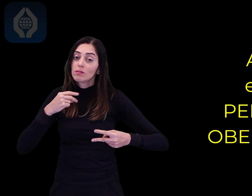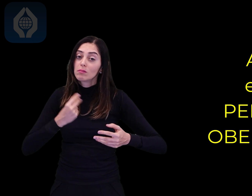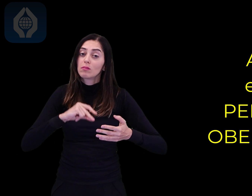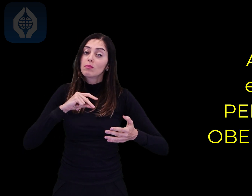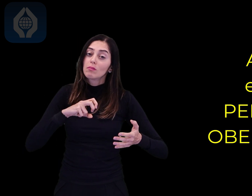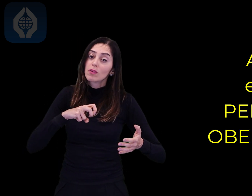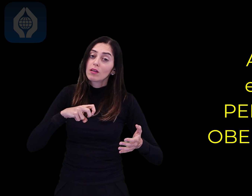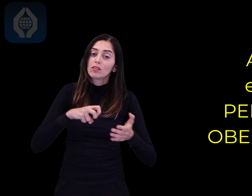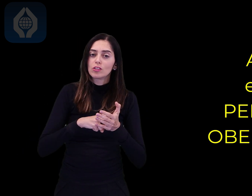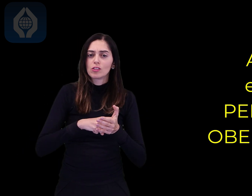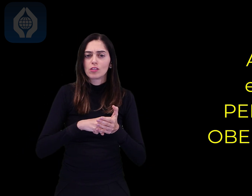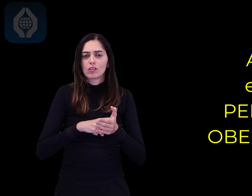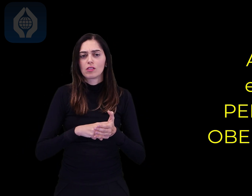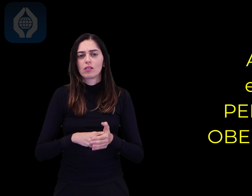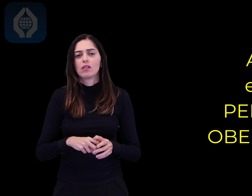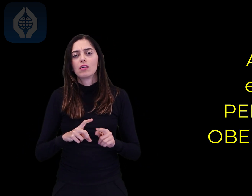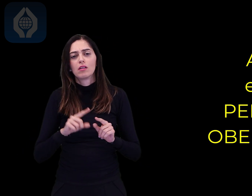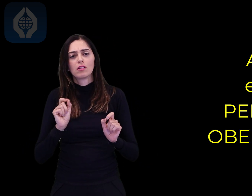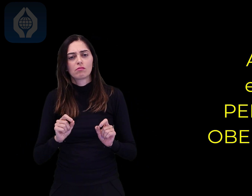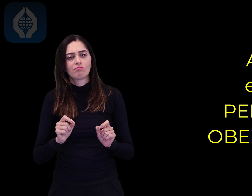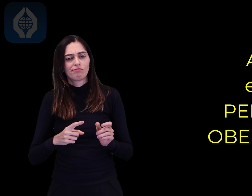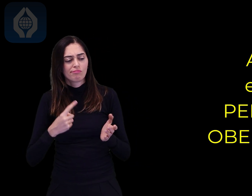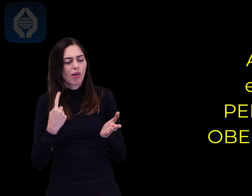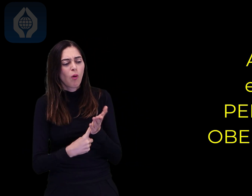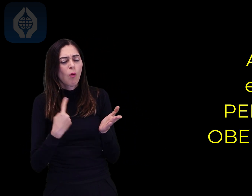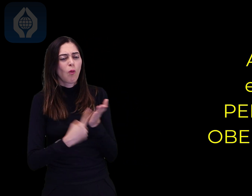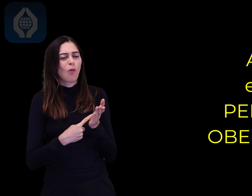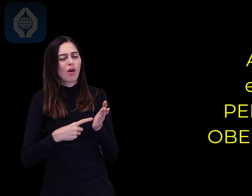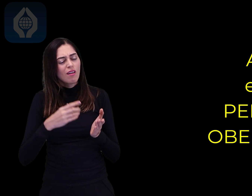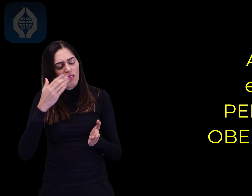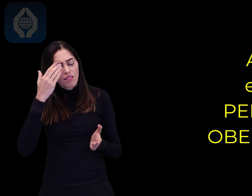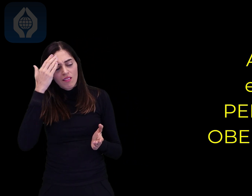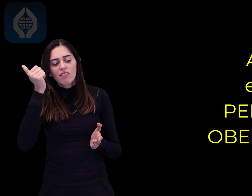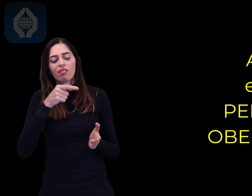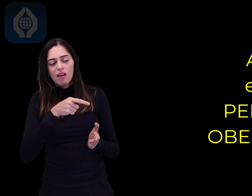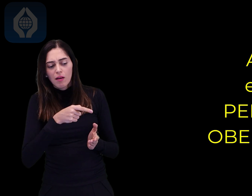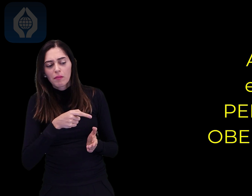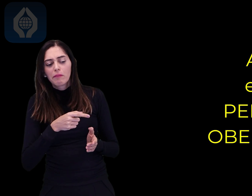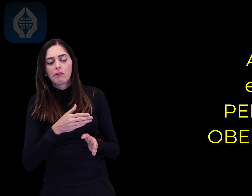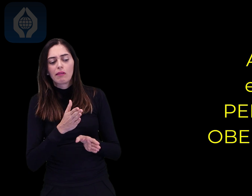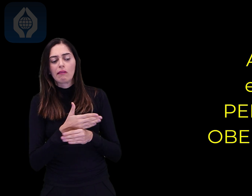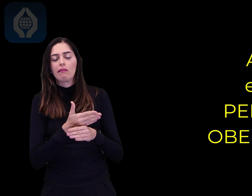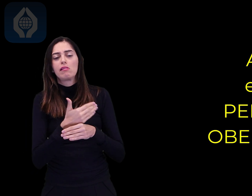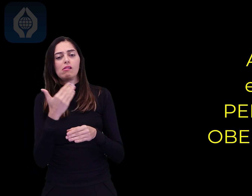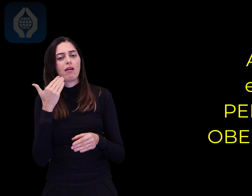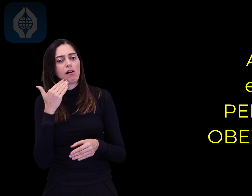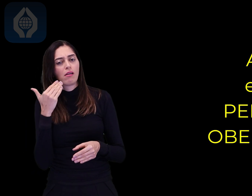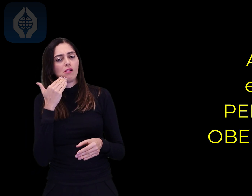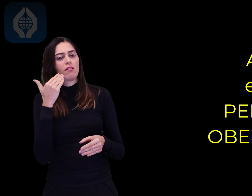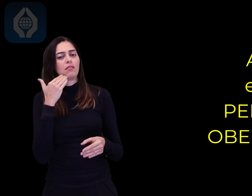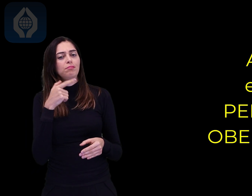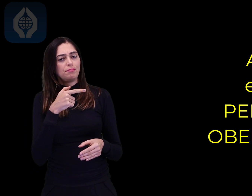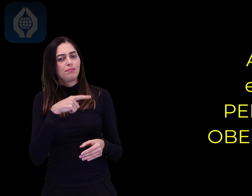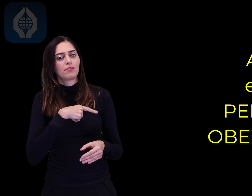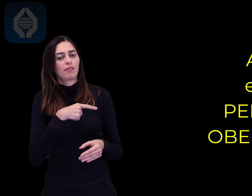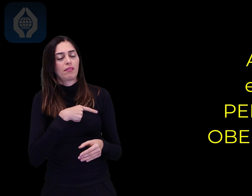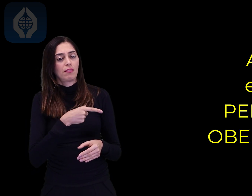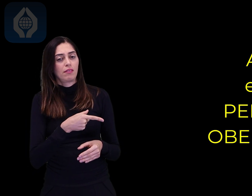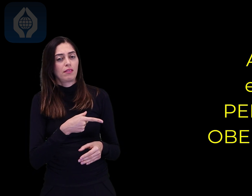o Senhor fez uma aliança com os israelitas se ele sabia que não seriam capazes de cumprir a sua parte no acordo?